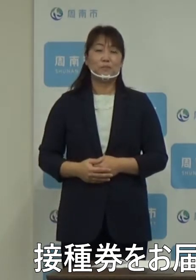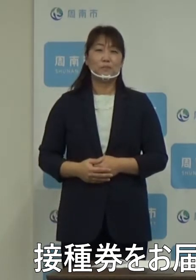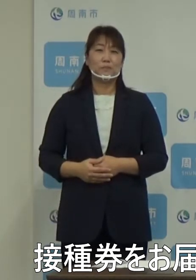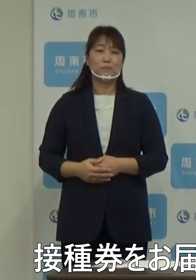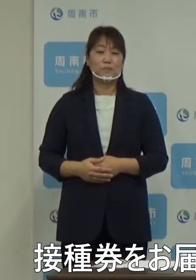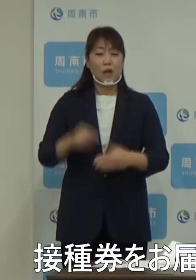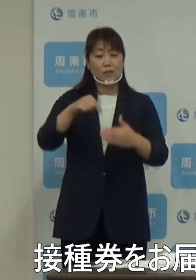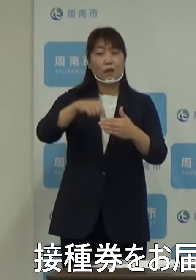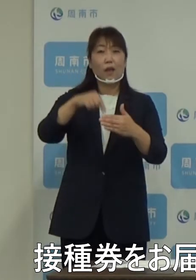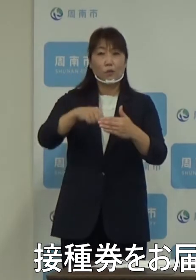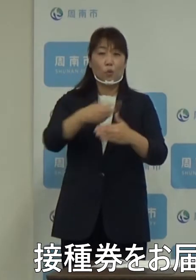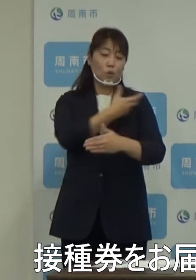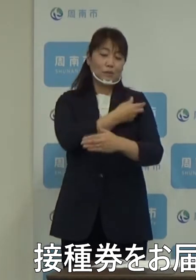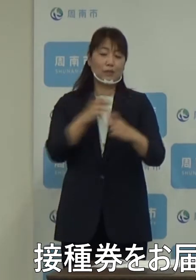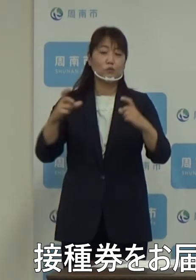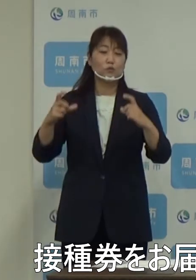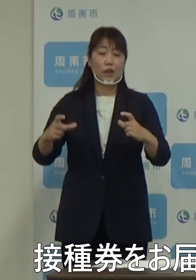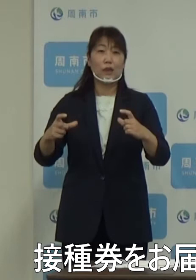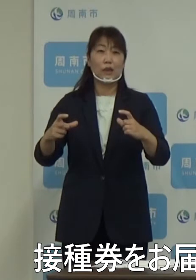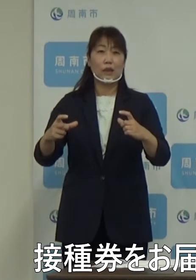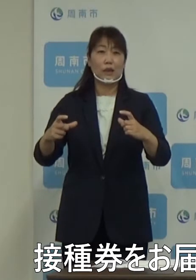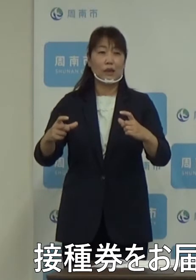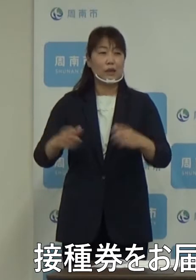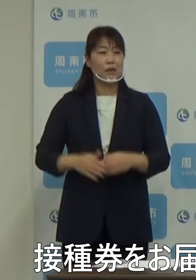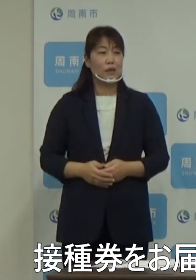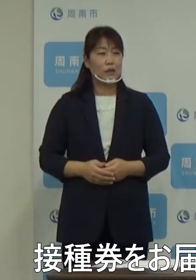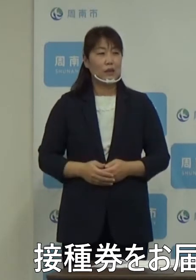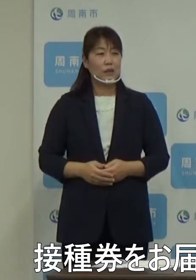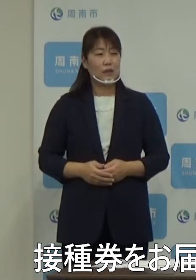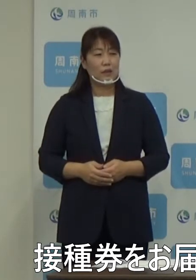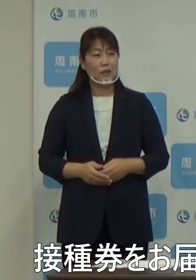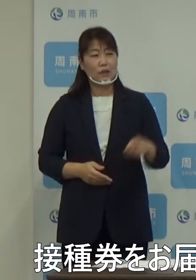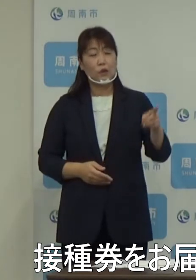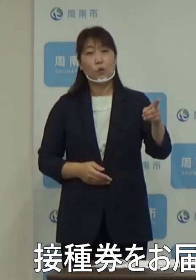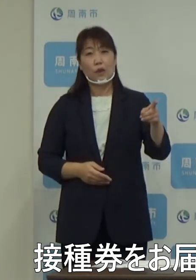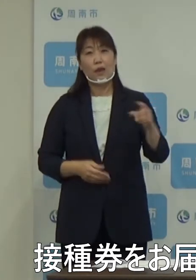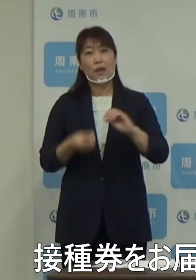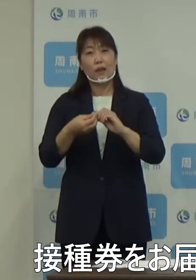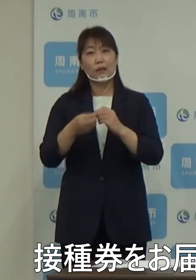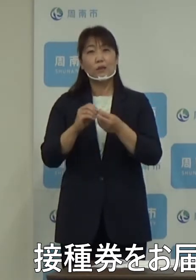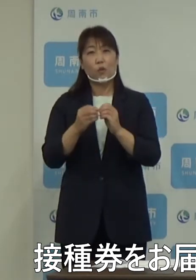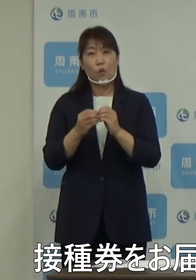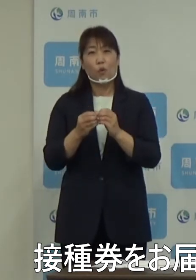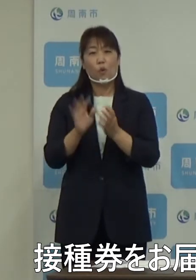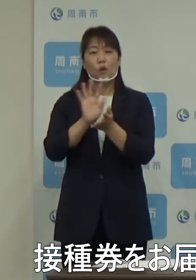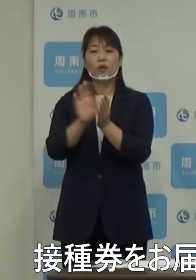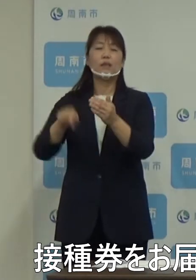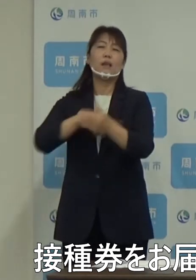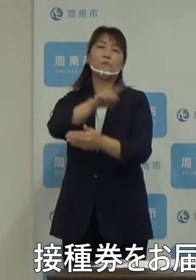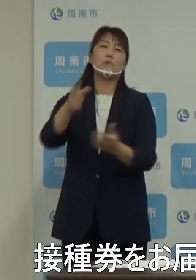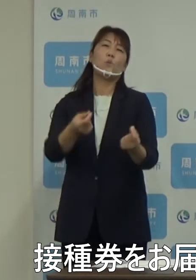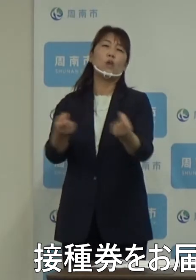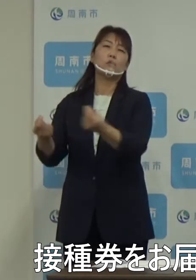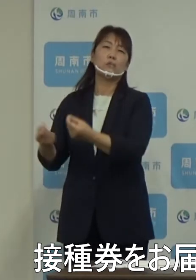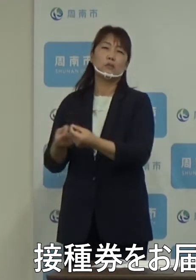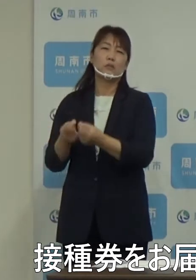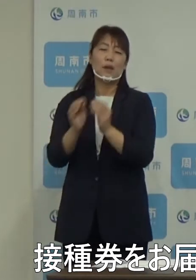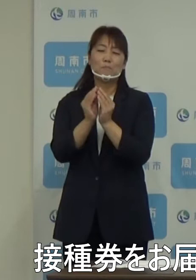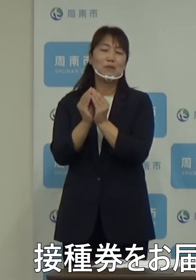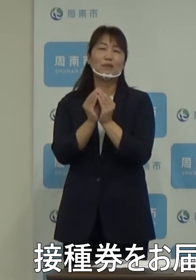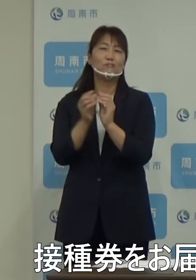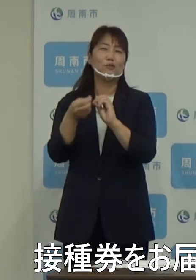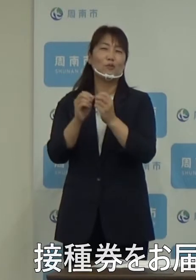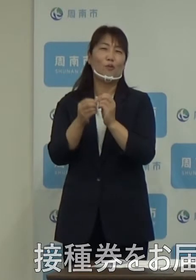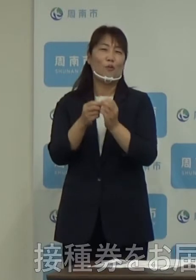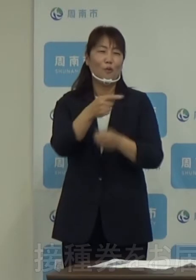中の接種券でございますが、これは山口県で統一されたピンク